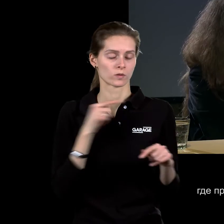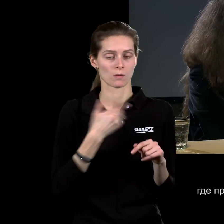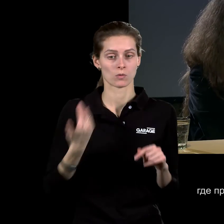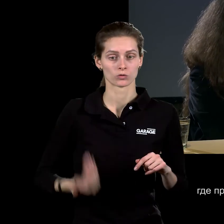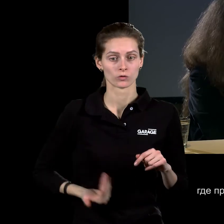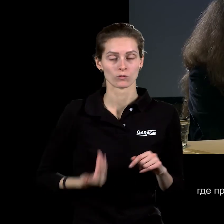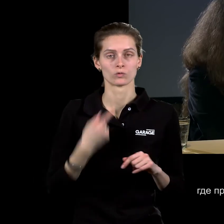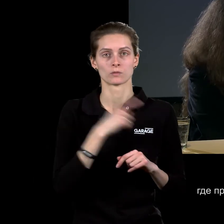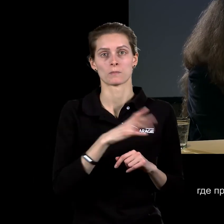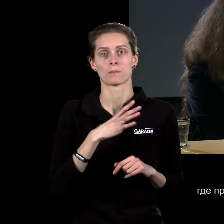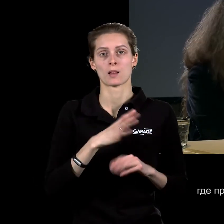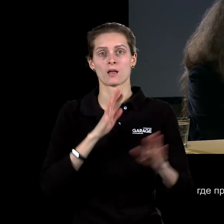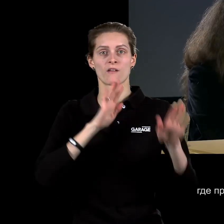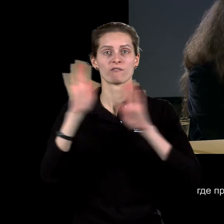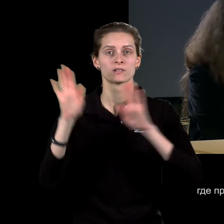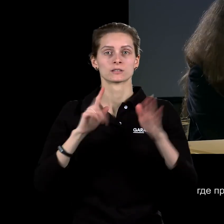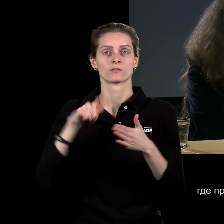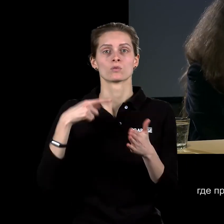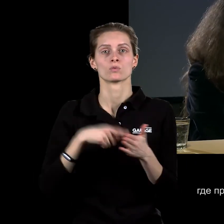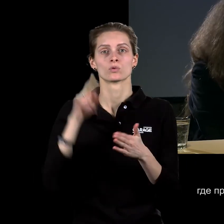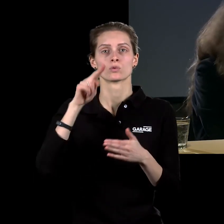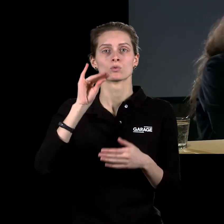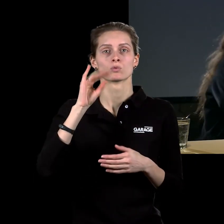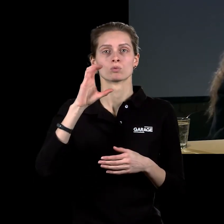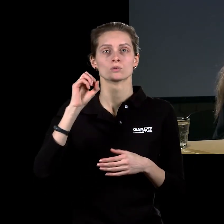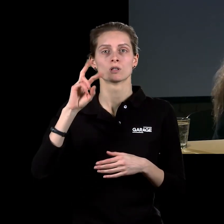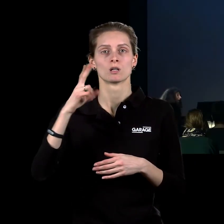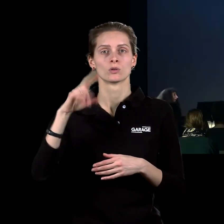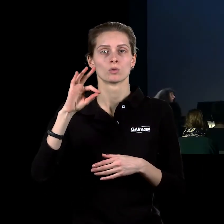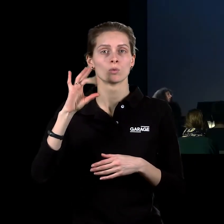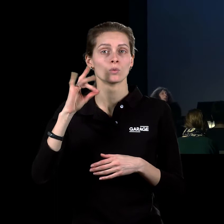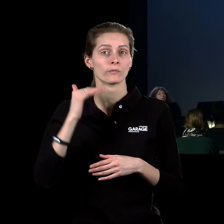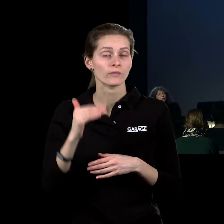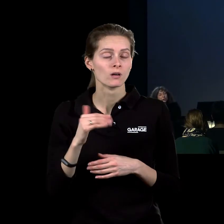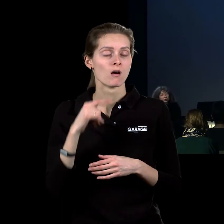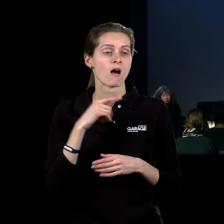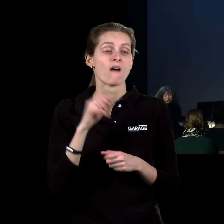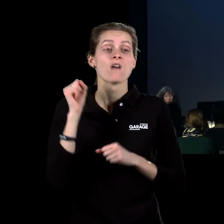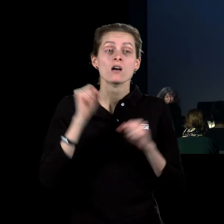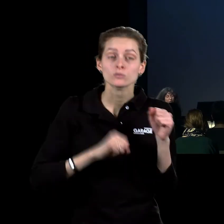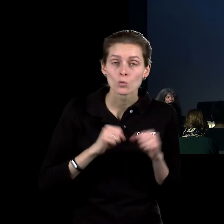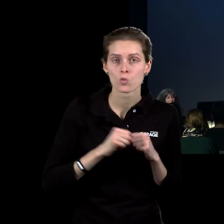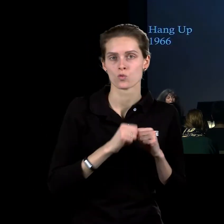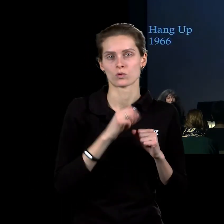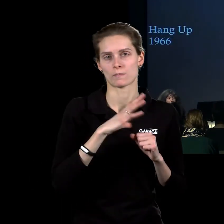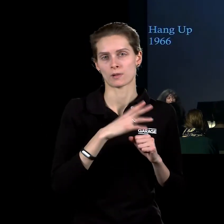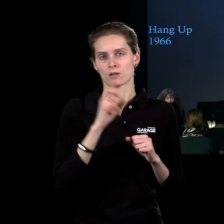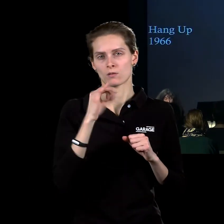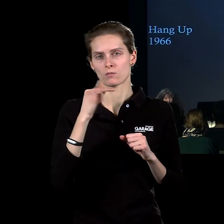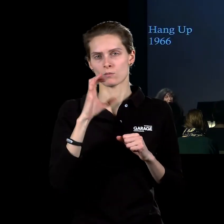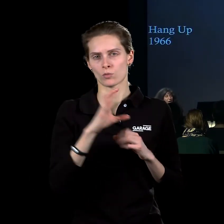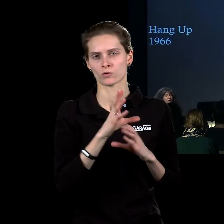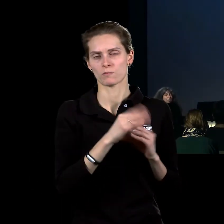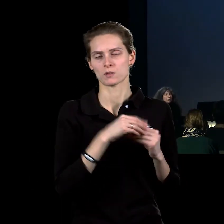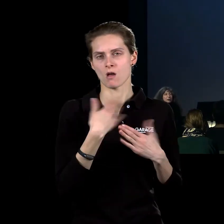и, в общем, как бы вполне можно предположить, что с Бойсом они общались, что она могла быть в курсе его